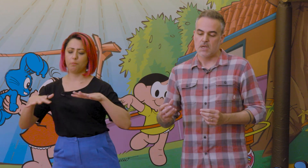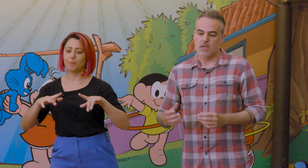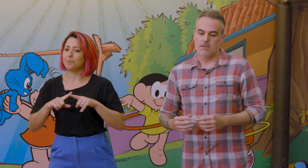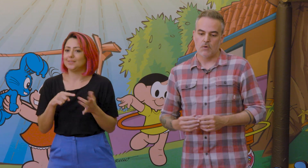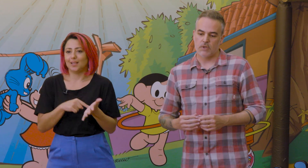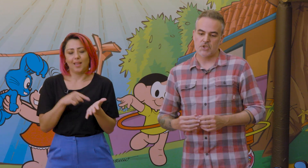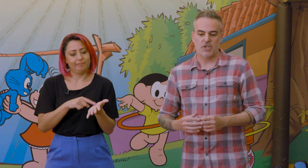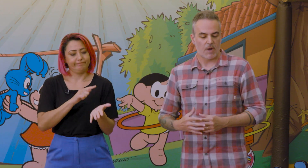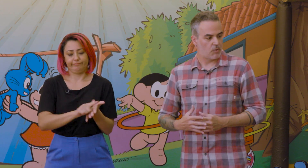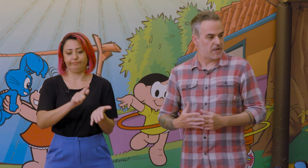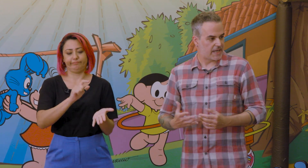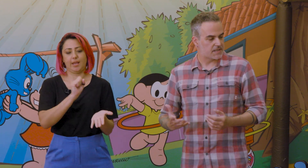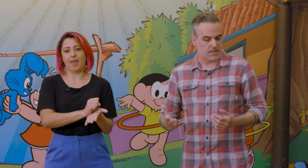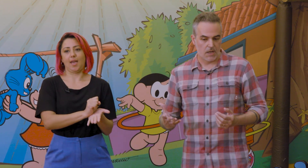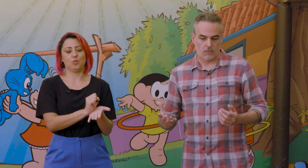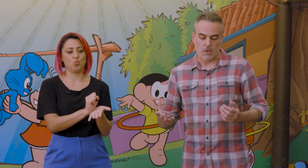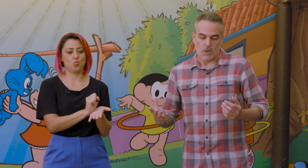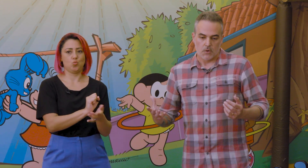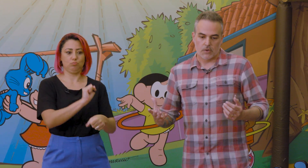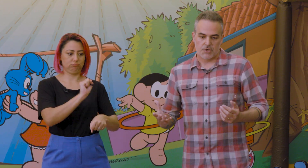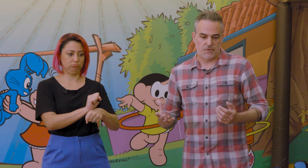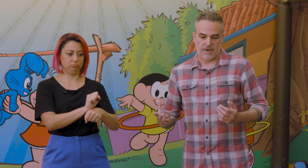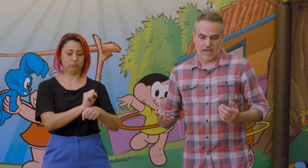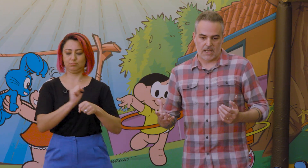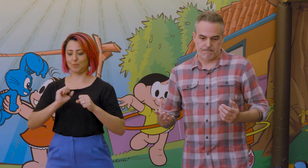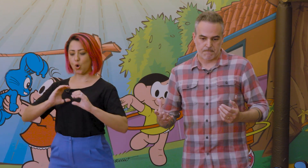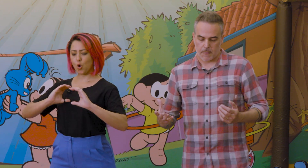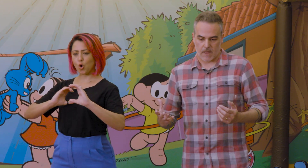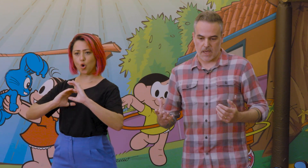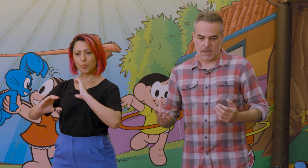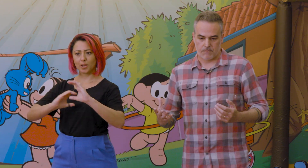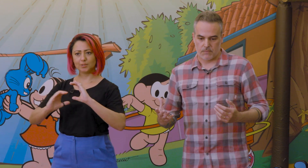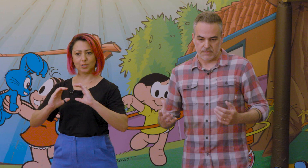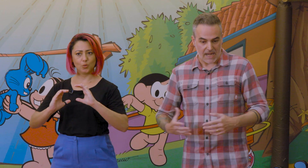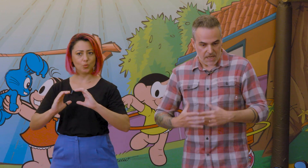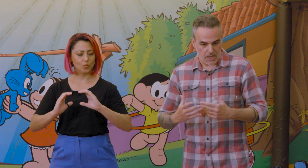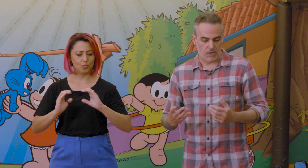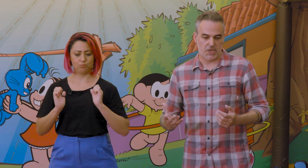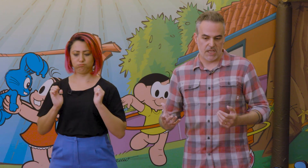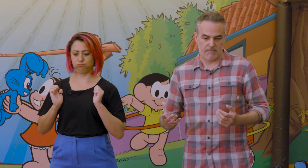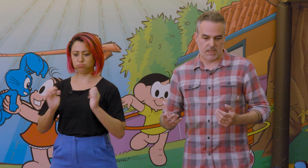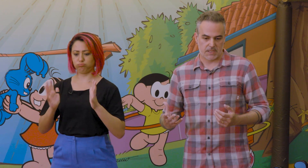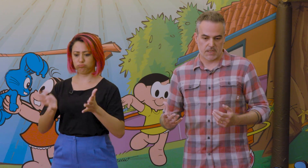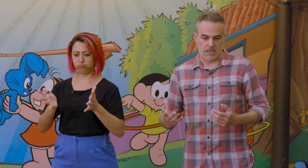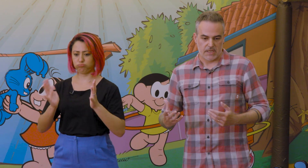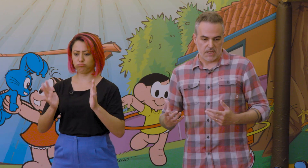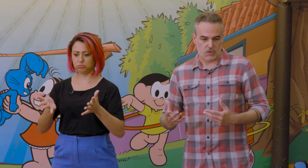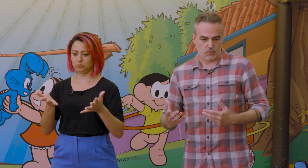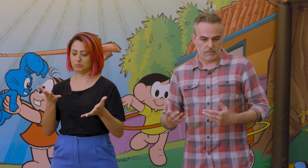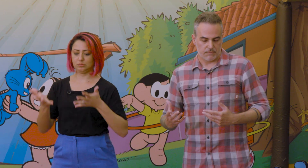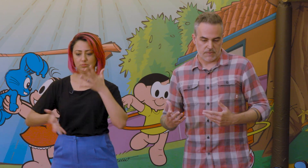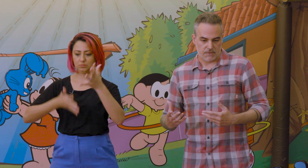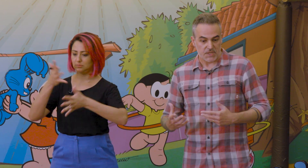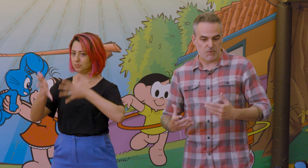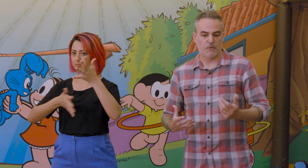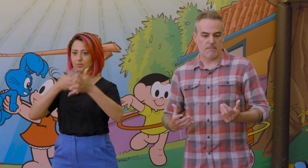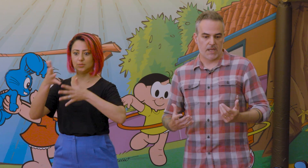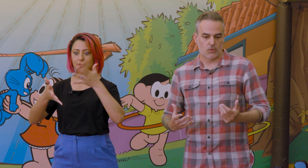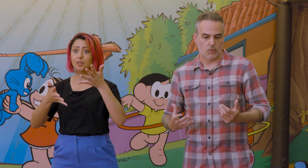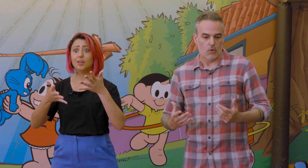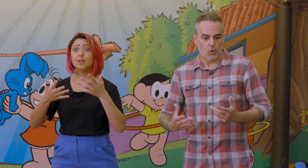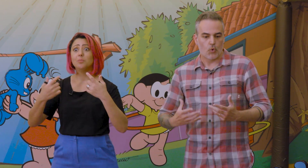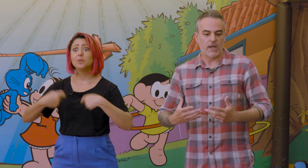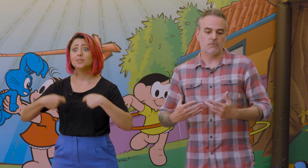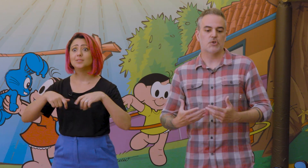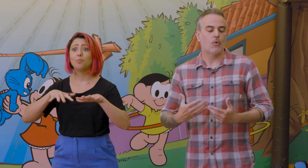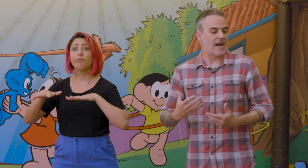estáticas. Então, quando a gente tem uma comunicação, quando a gente fala da língua de Libras, isso exige